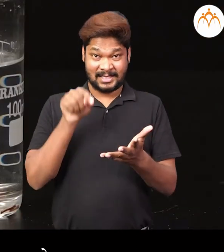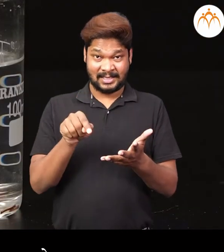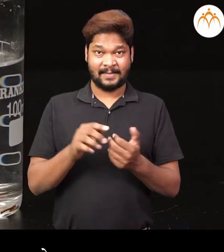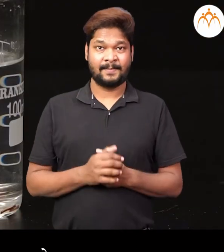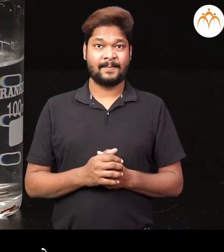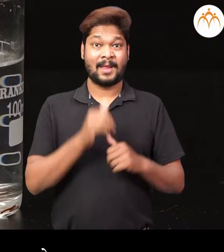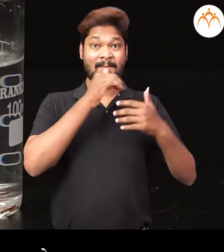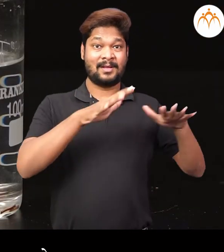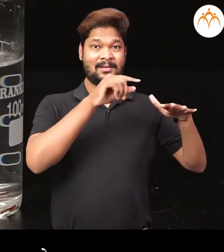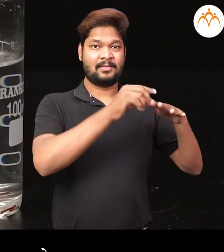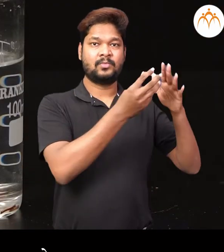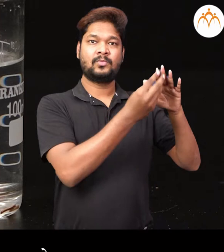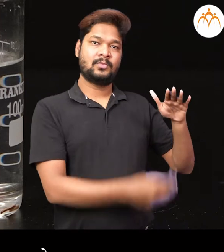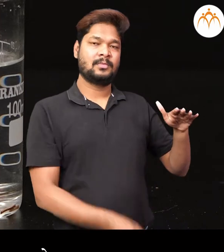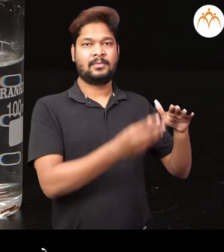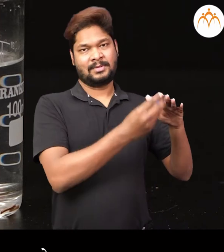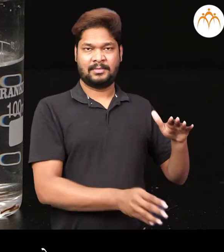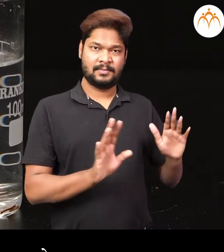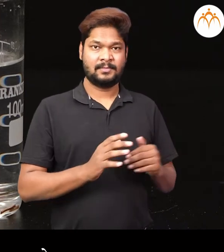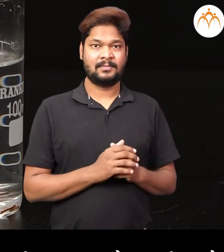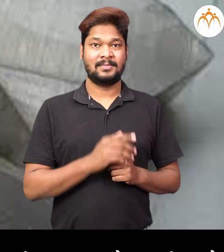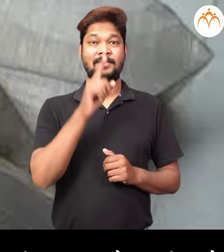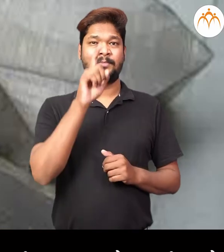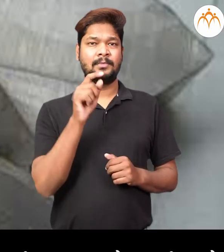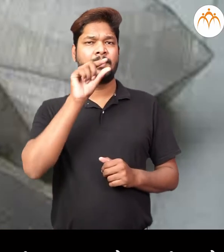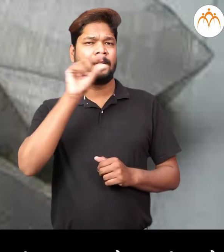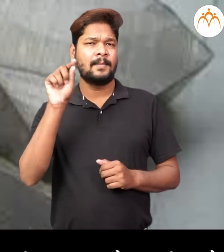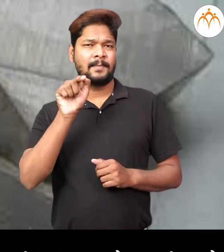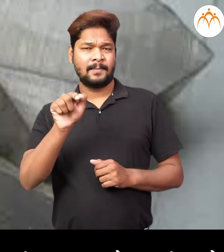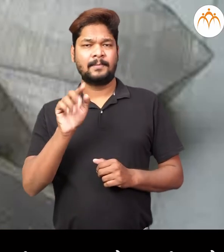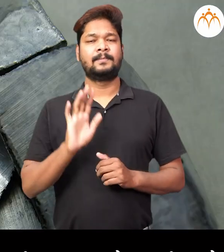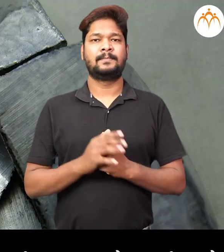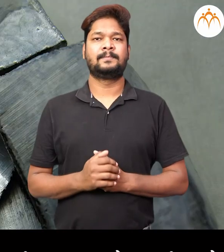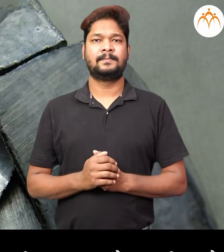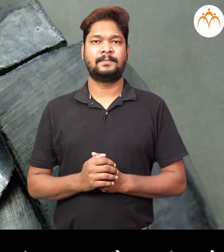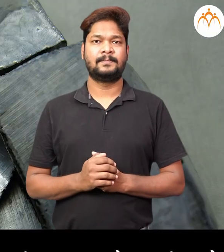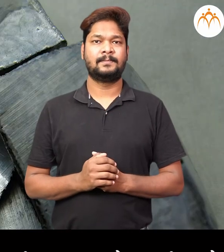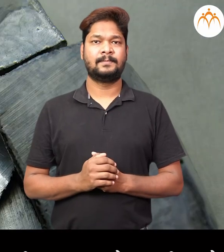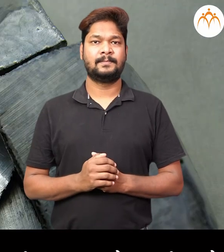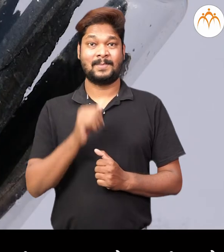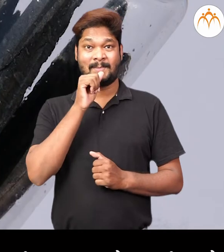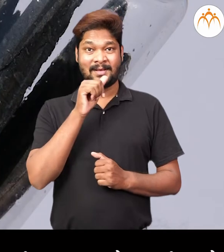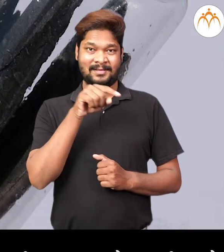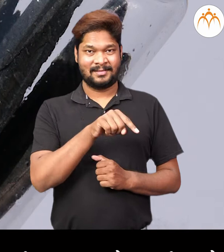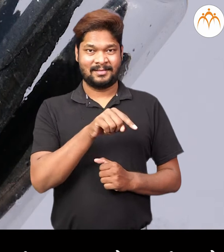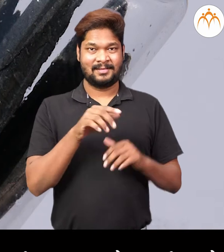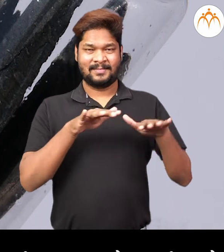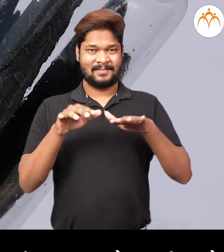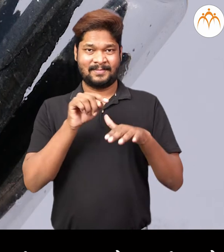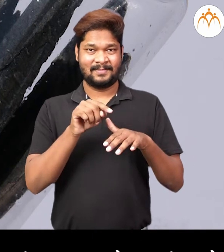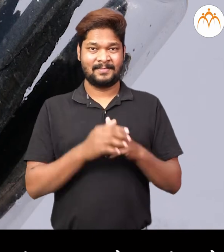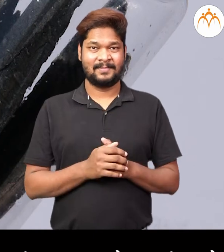धातूंची घनता जास्त असते म्हणून ते पाण्यात बुडतात. अपवाद सोडियम, पोटॅशियम, लिथियमची